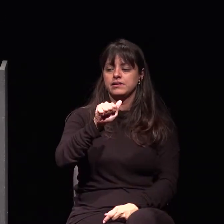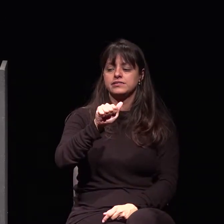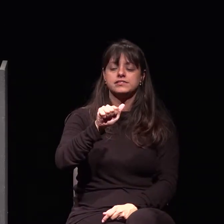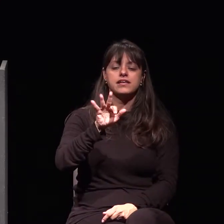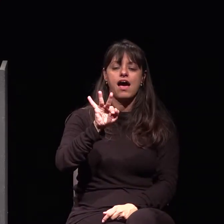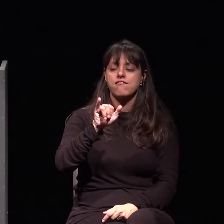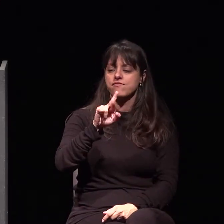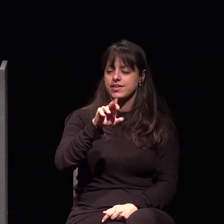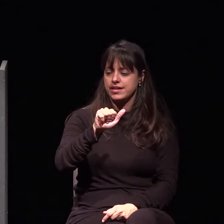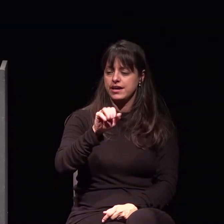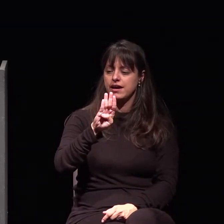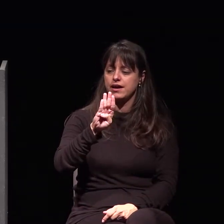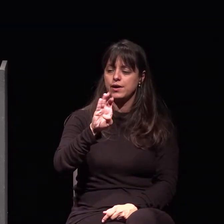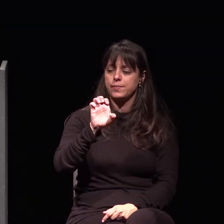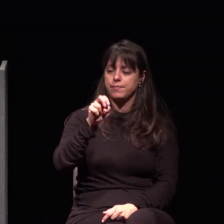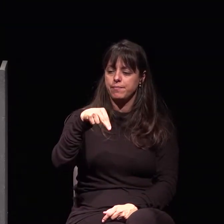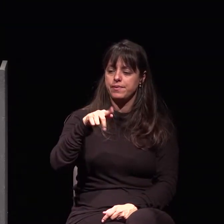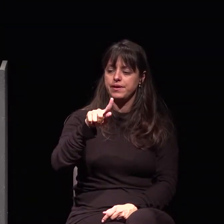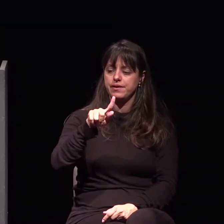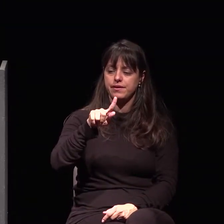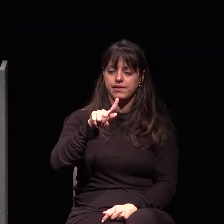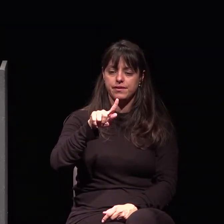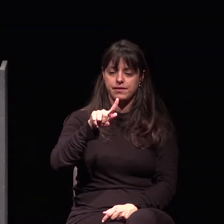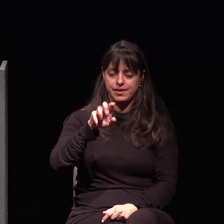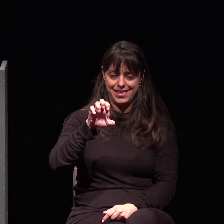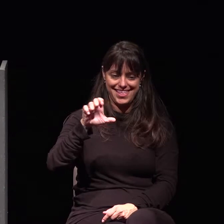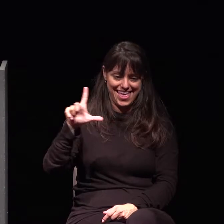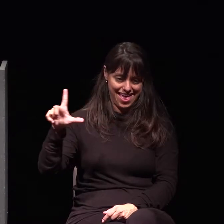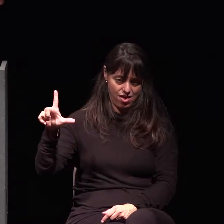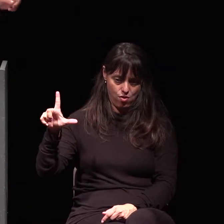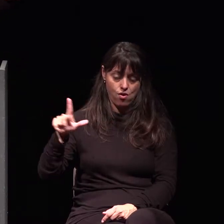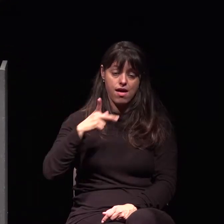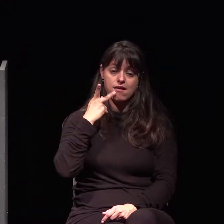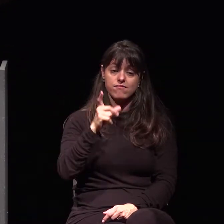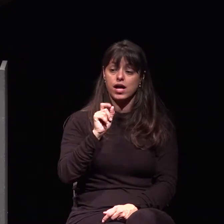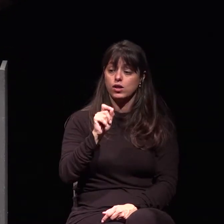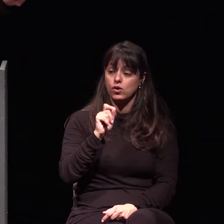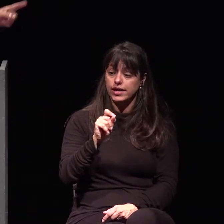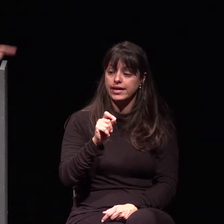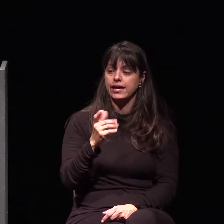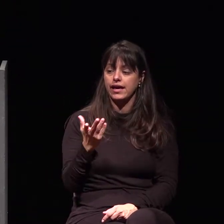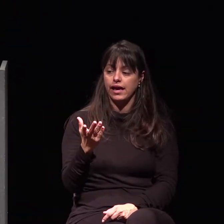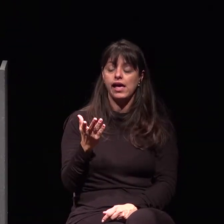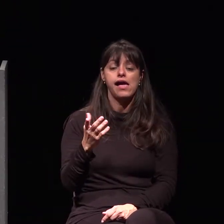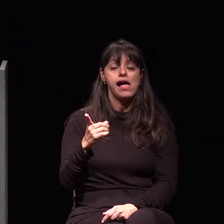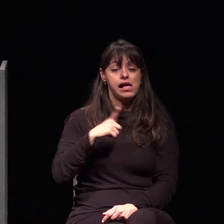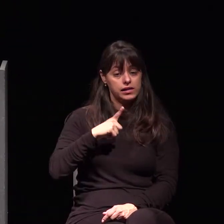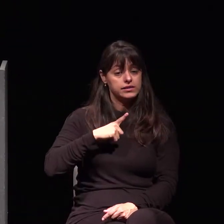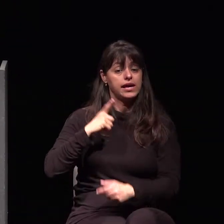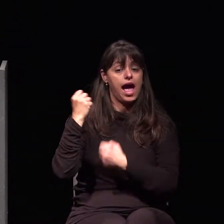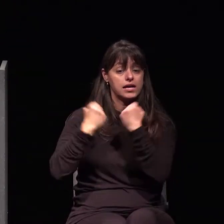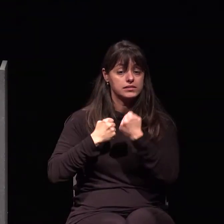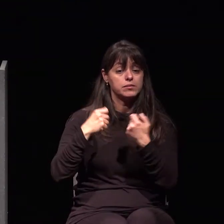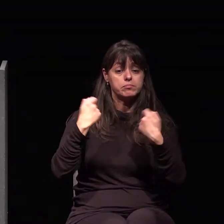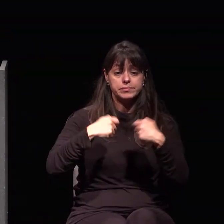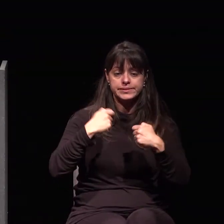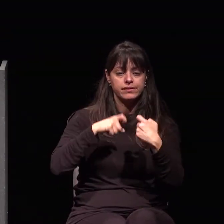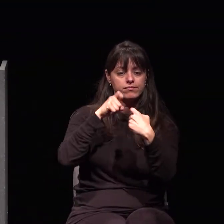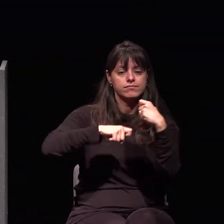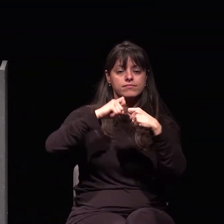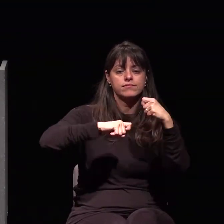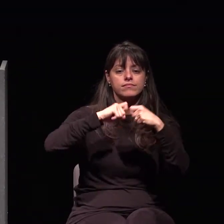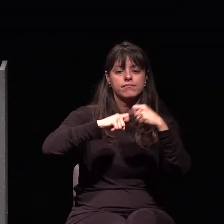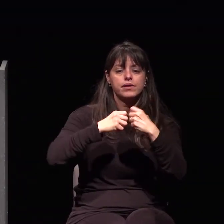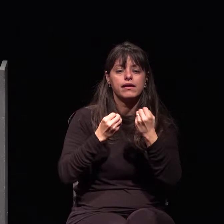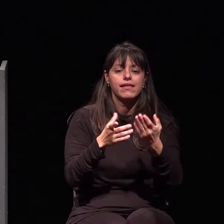ela fala o quanto que foi perseguida por ser travesti. E tínhamos que fazer sexo com os carcereiros e policiais para recebermos um pouco de